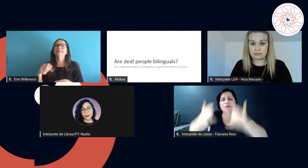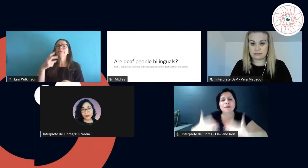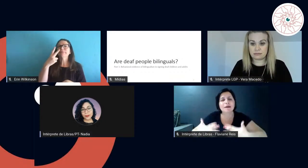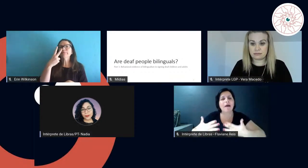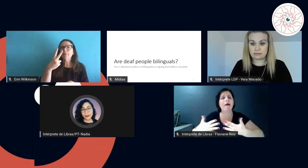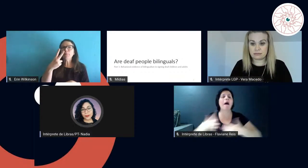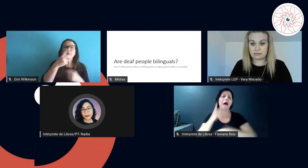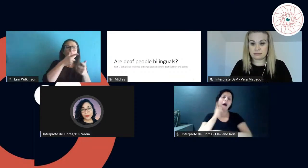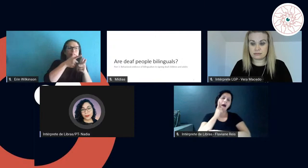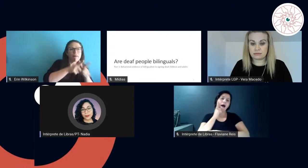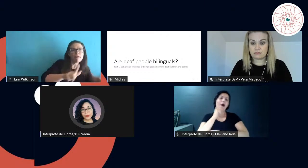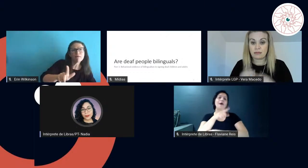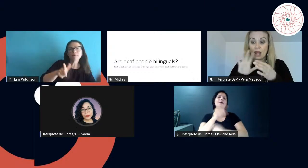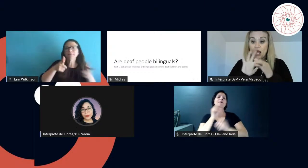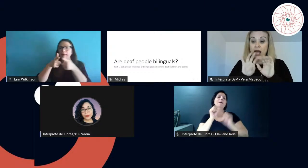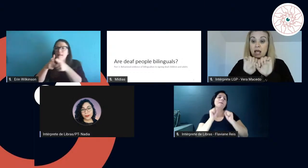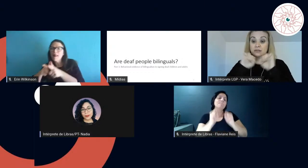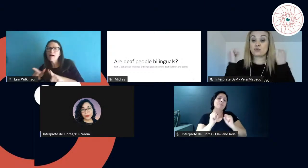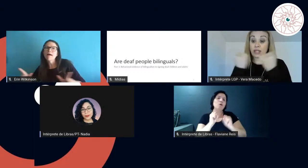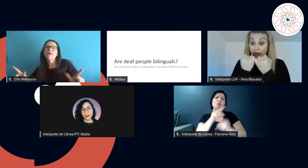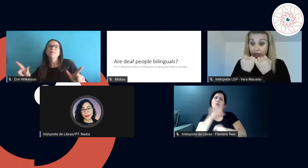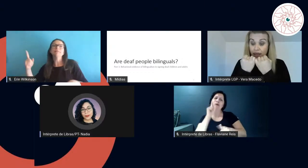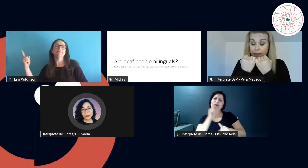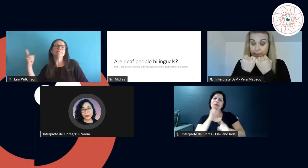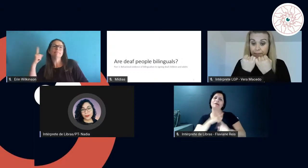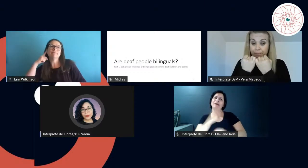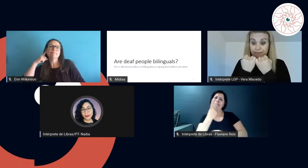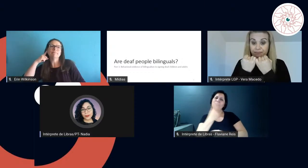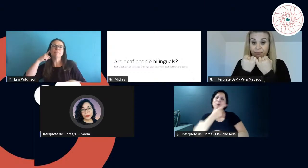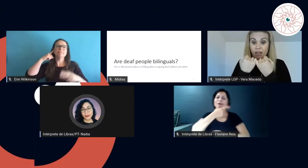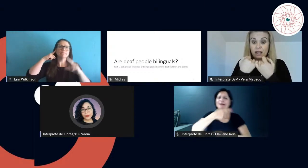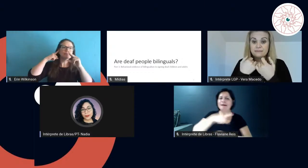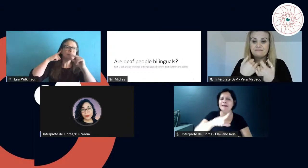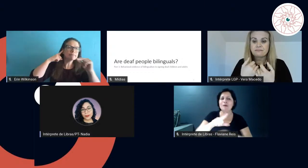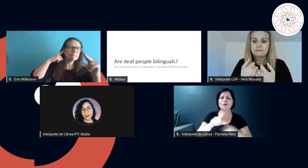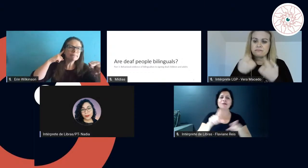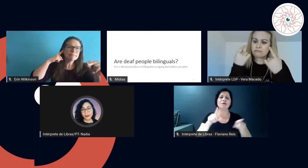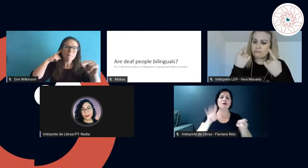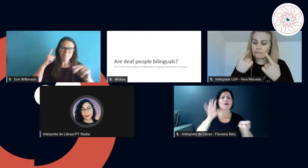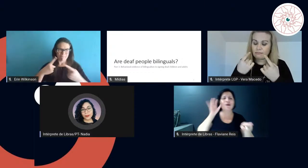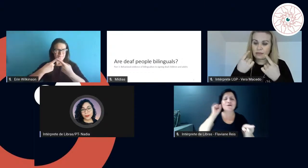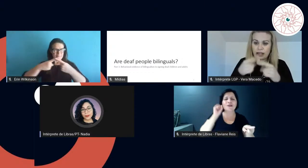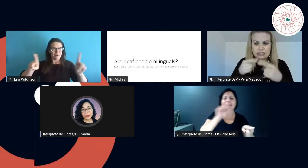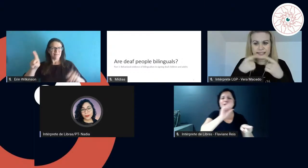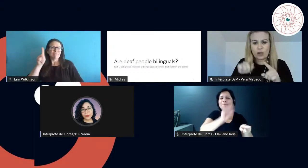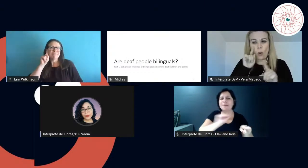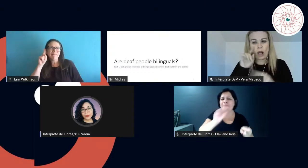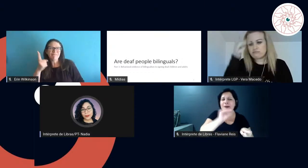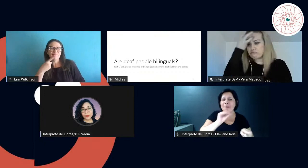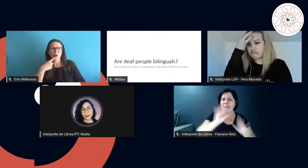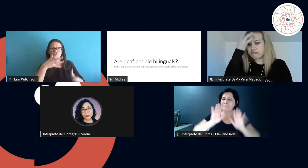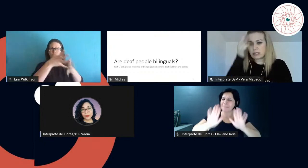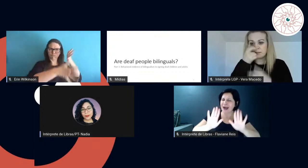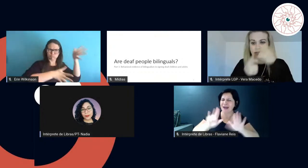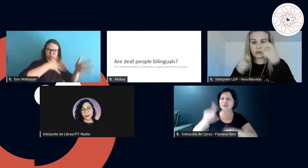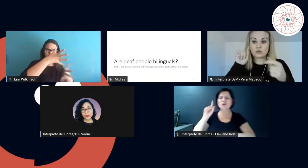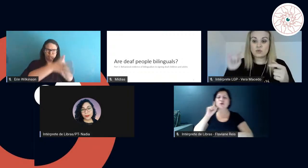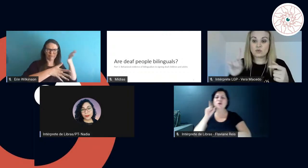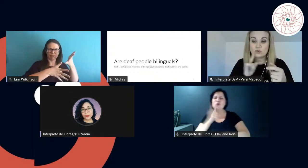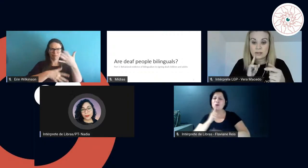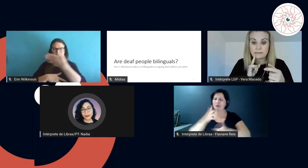realmente a sociedade ela tem como visão da pessoa